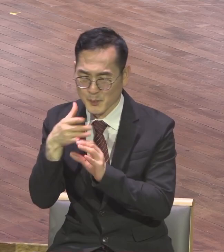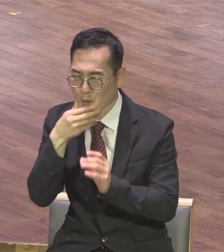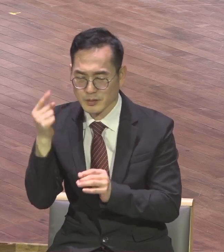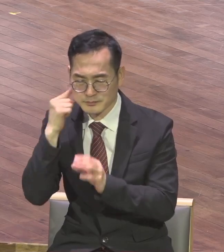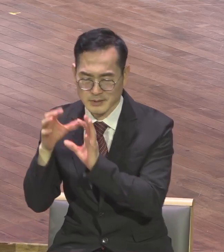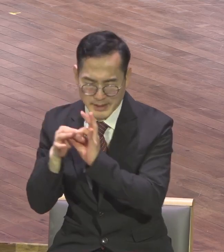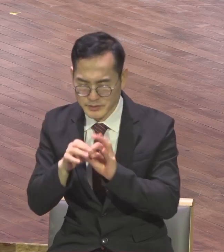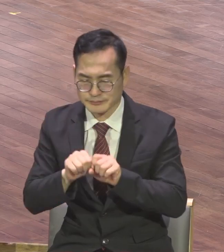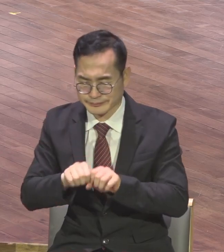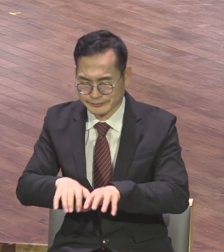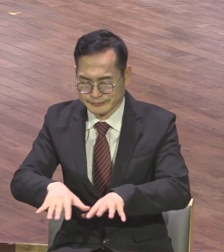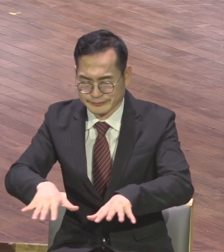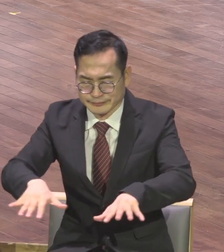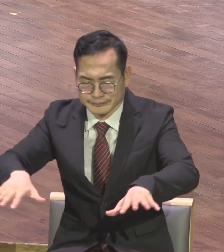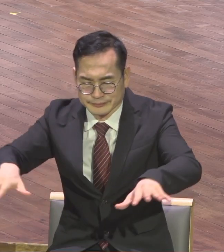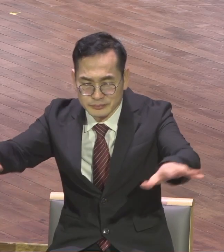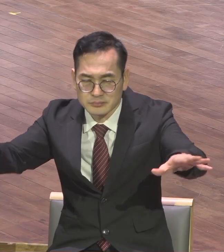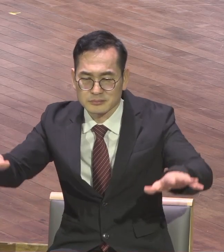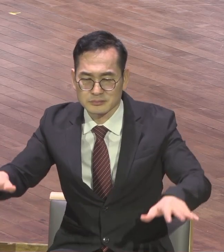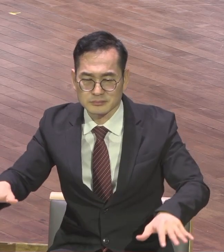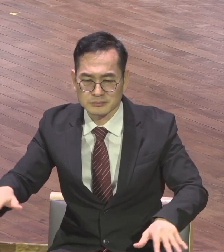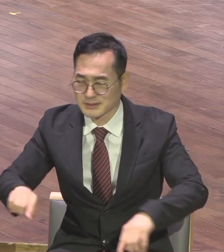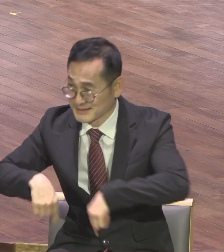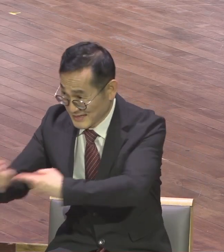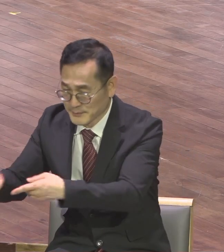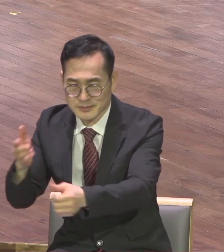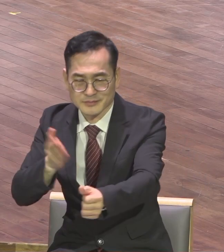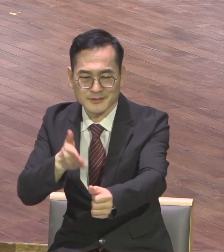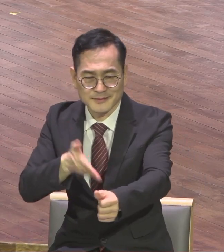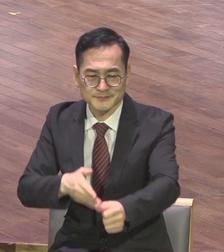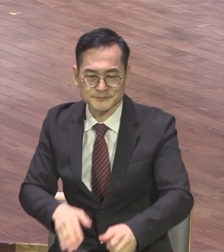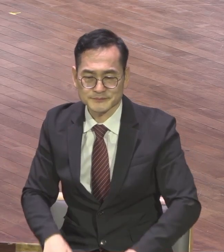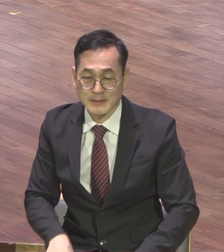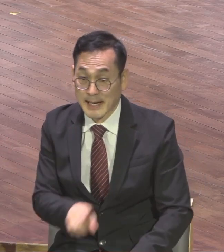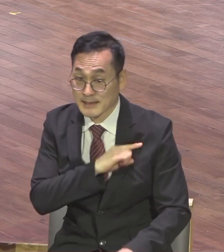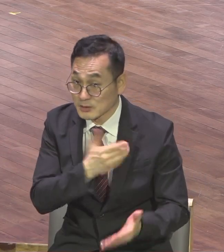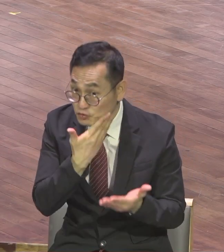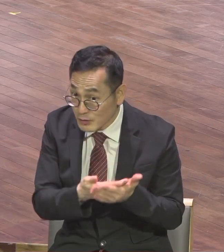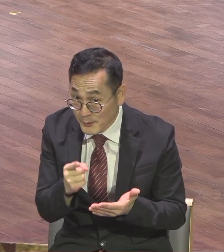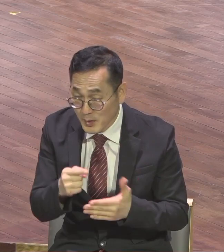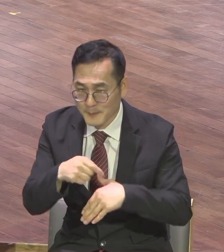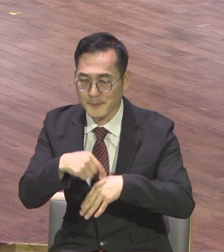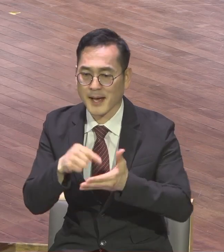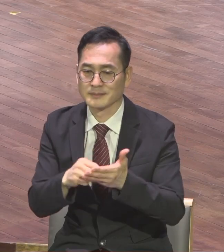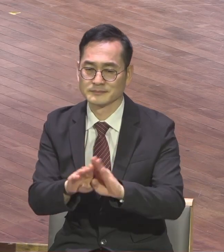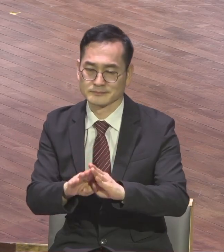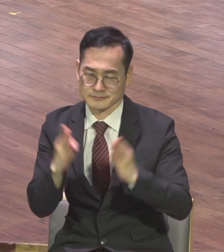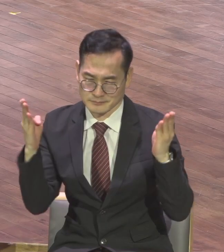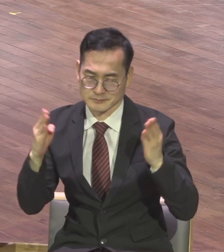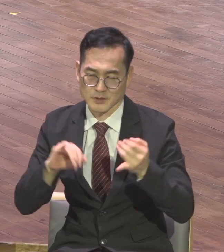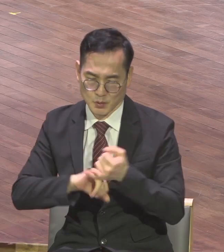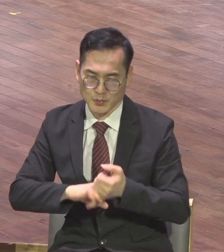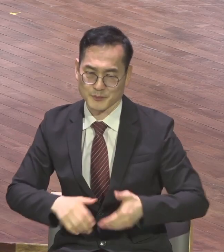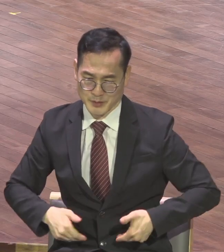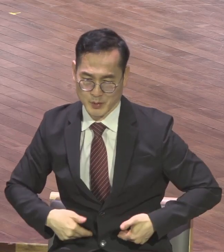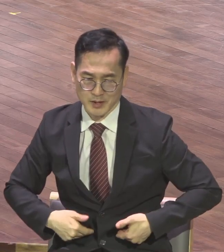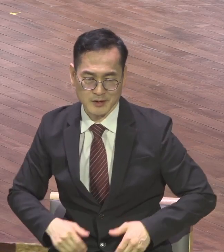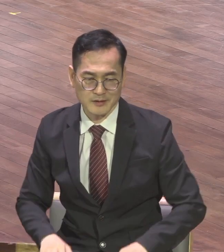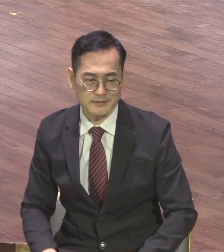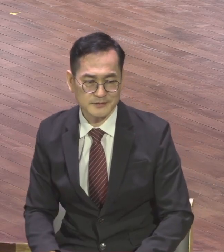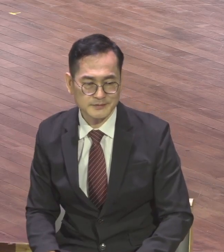마음이요. 영적 마음 열렸냐 닫혔냐 이거를 정말 내가 기도 제목으로 삼았냐 안